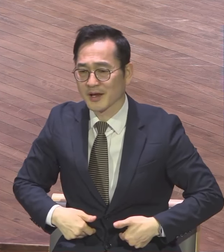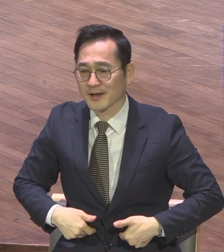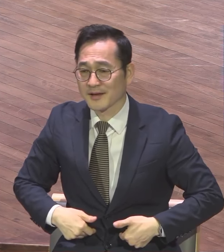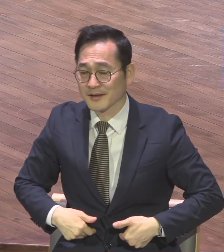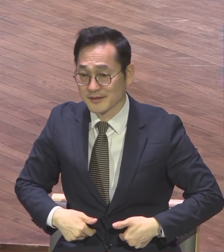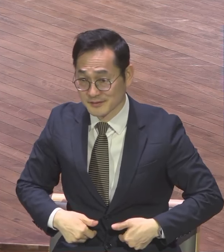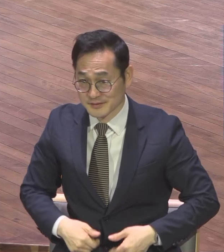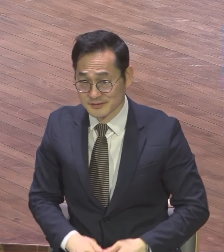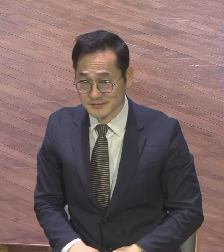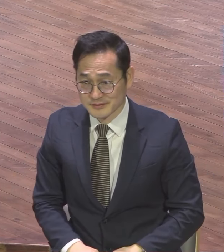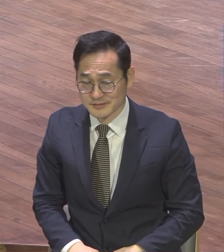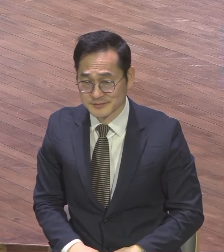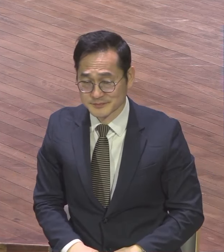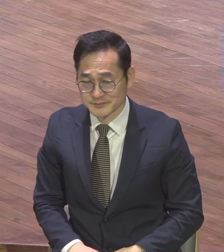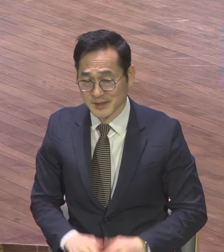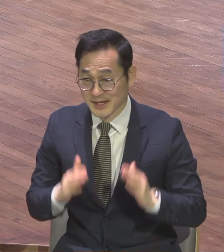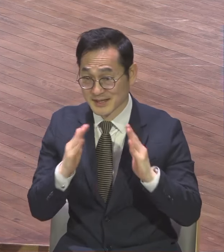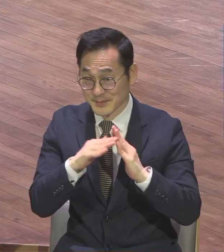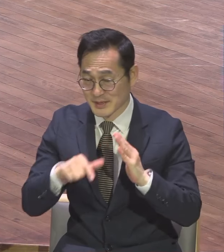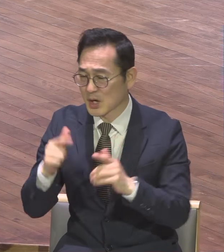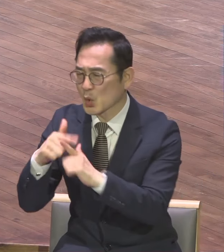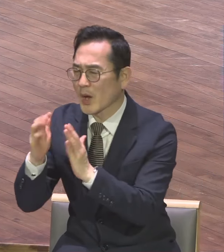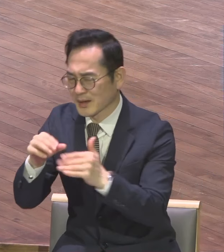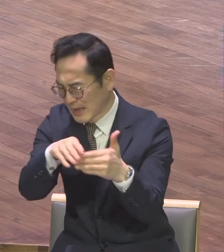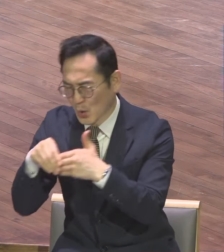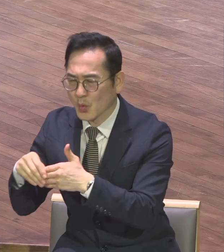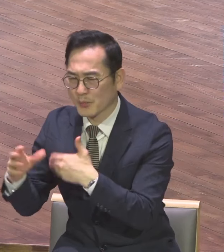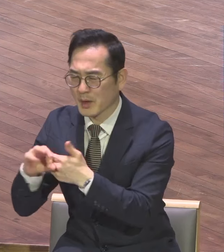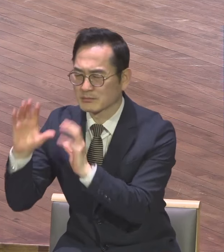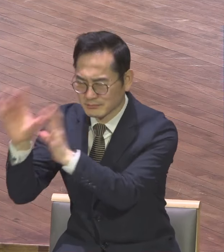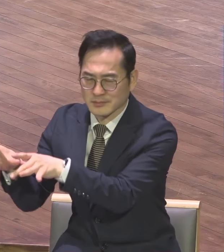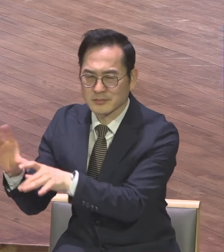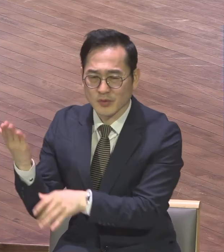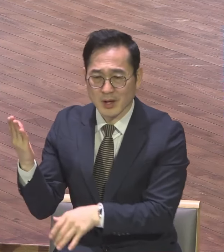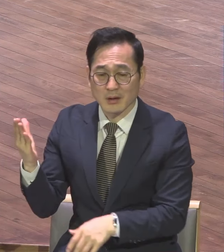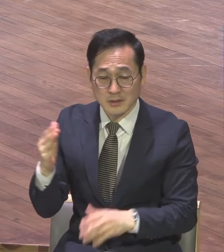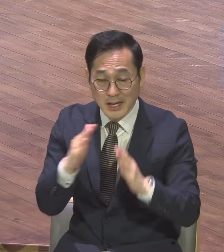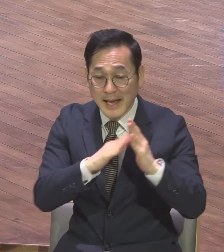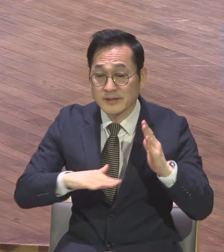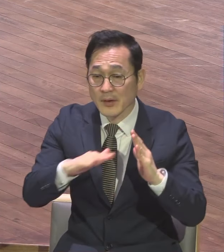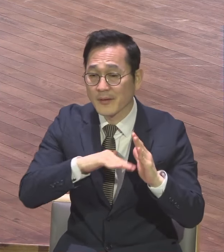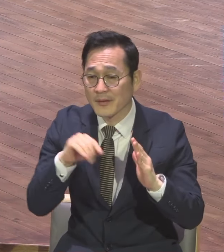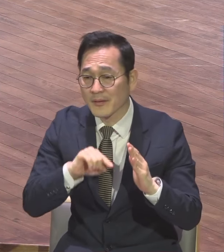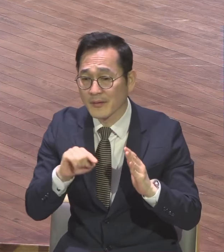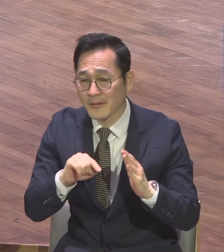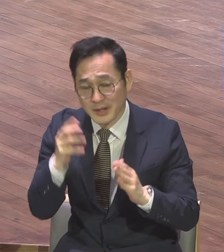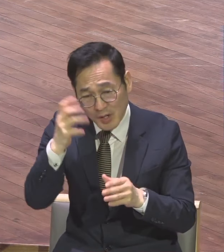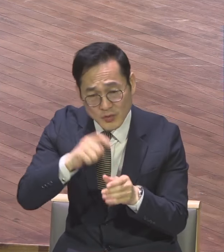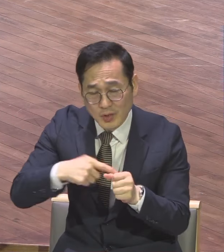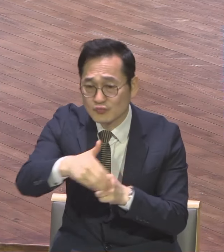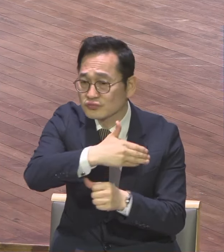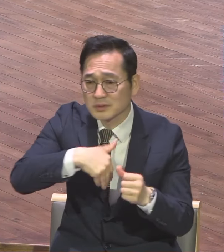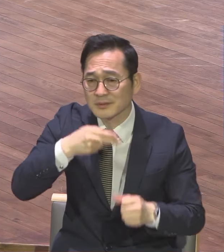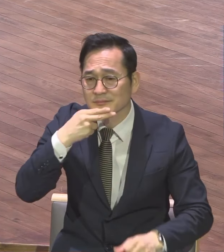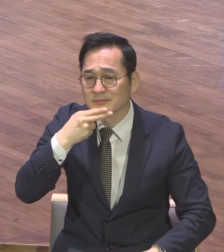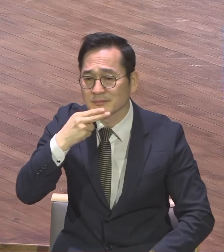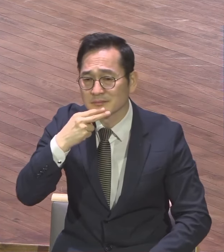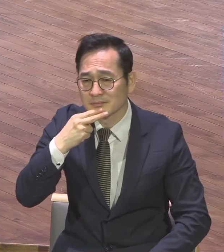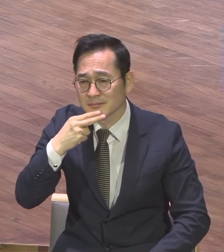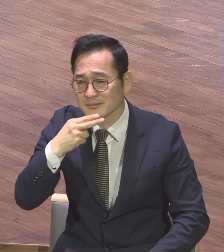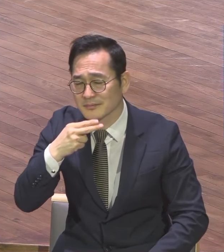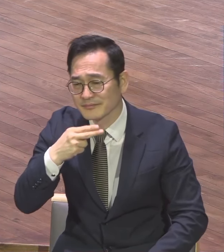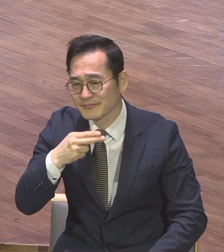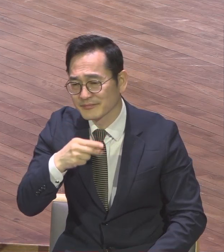근데 가정이 그렇지 못하는 데가 많아요. 가정이 영적 환경을 조성해 주지 않아요. 영적